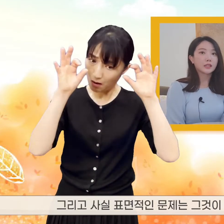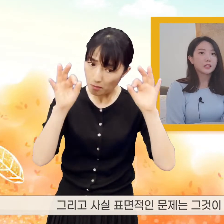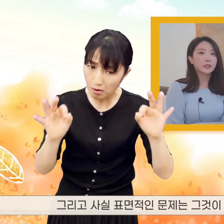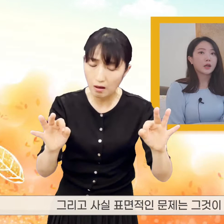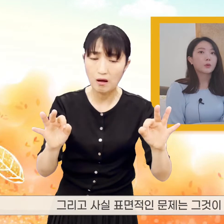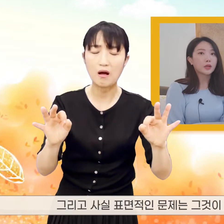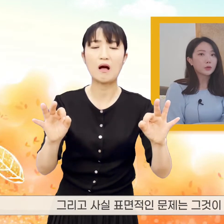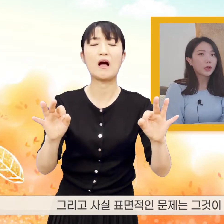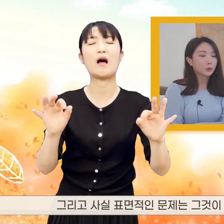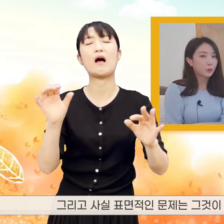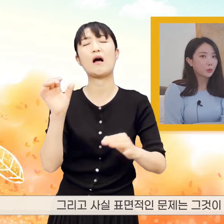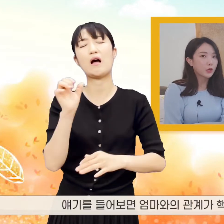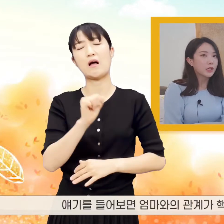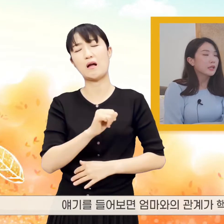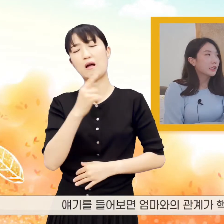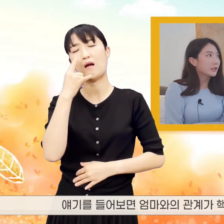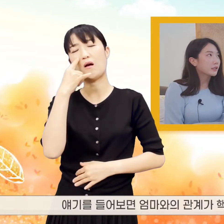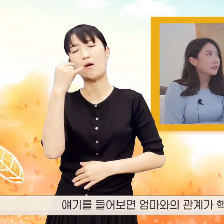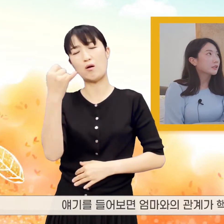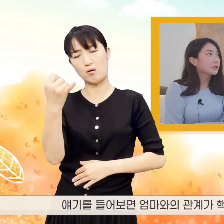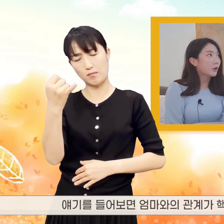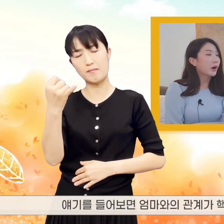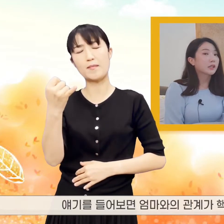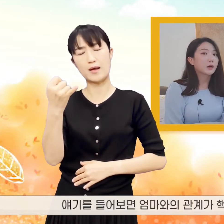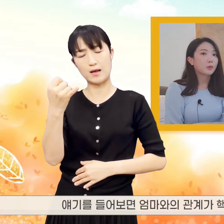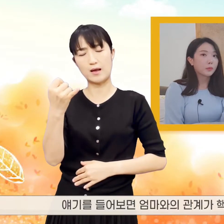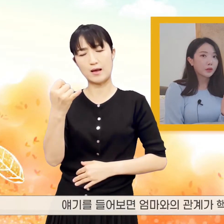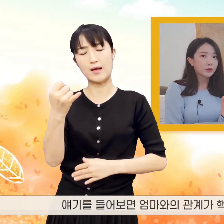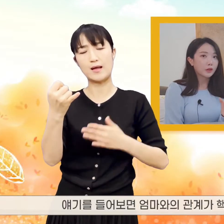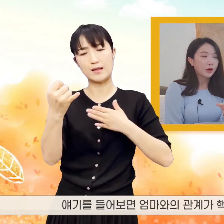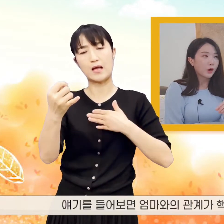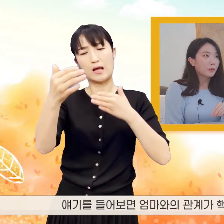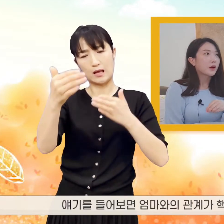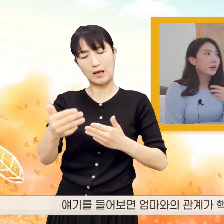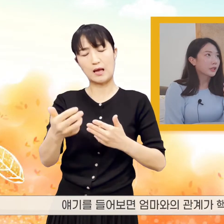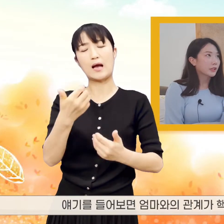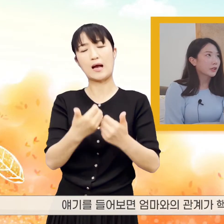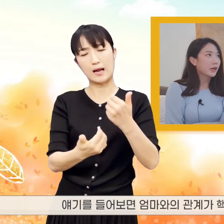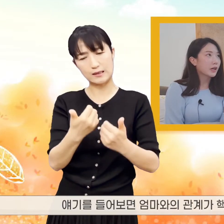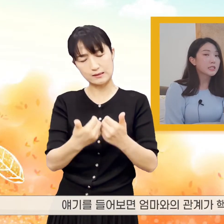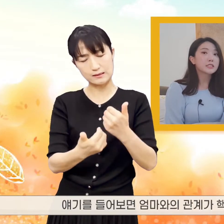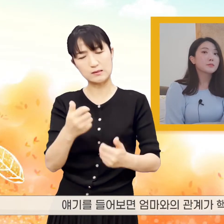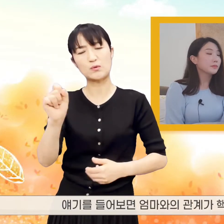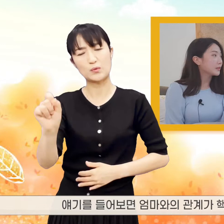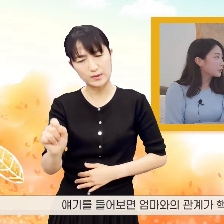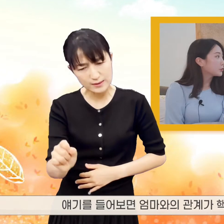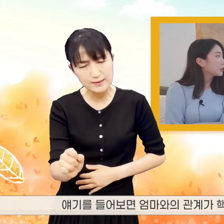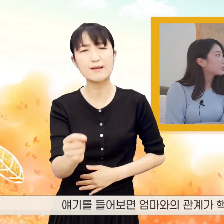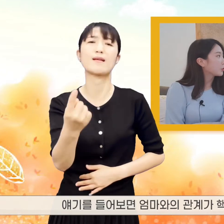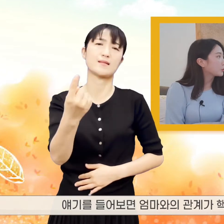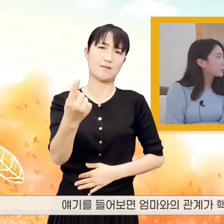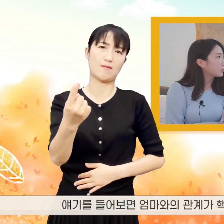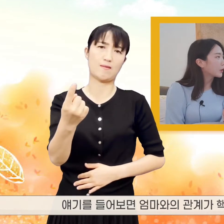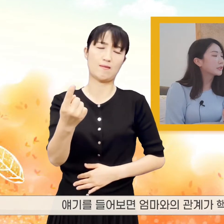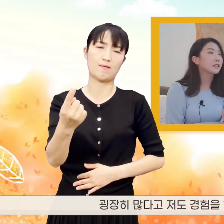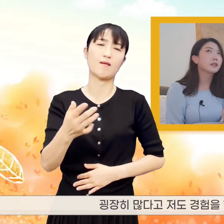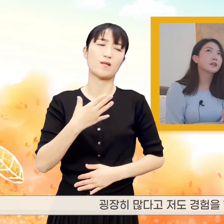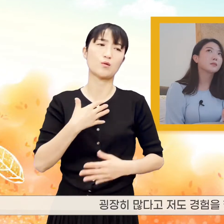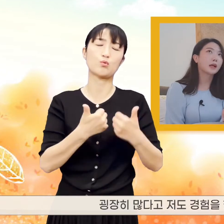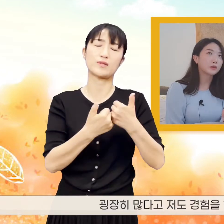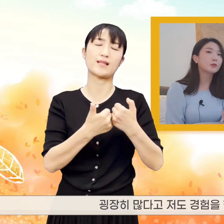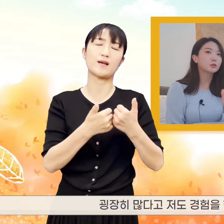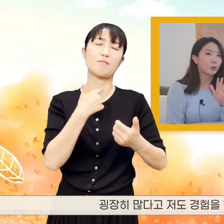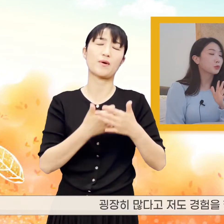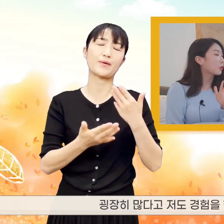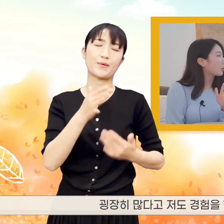문제가 아니라고 하더라도 얘기를 들어가다 보면 엄마의 관계가 그렇죠. 핵심 이슈인 경우도